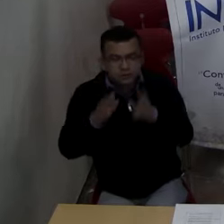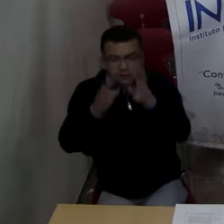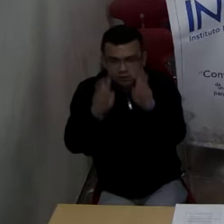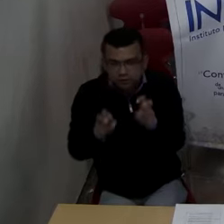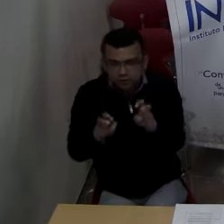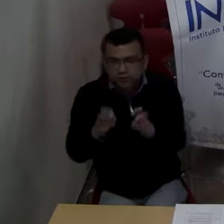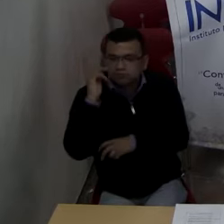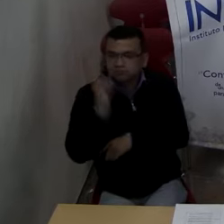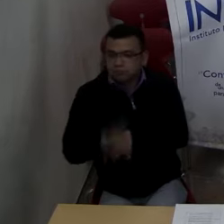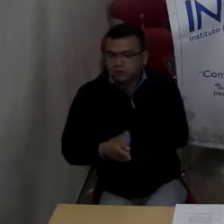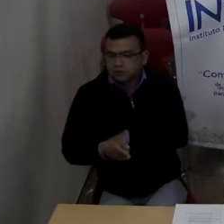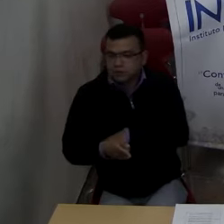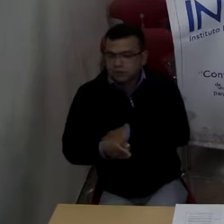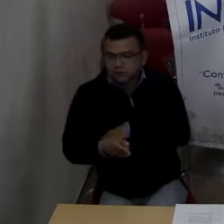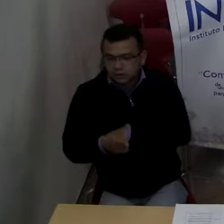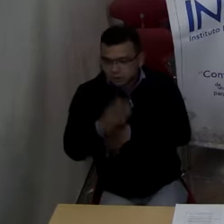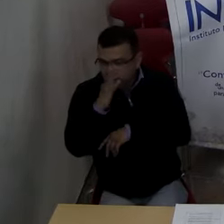ustedes